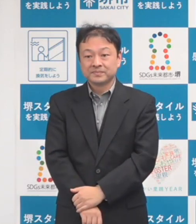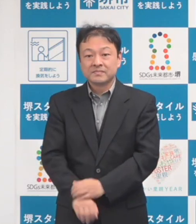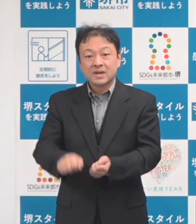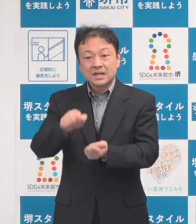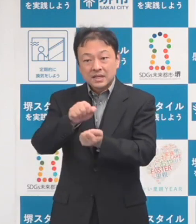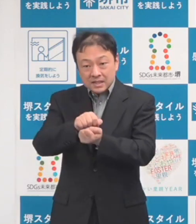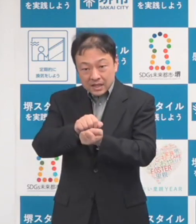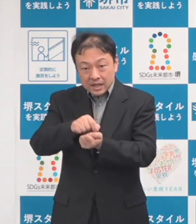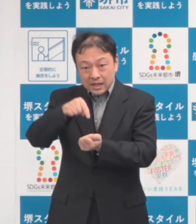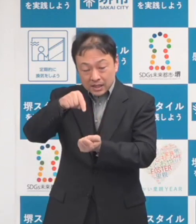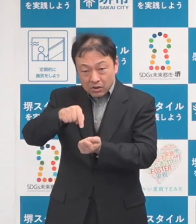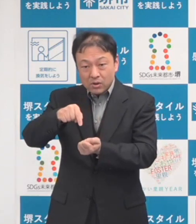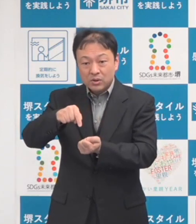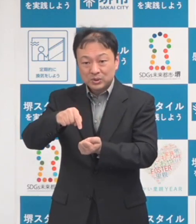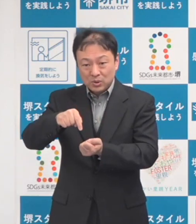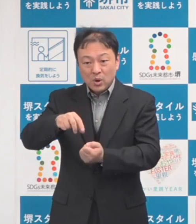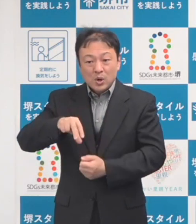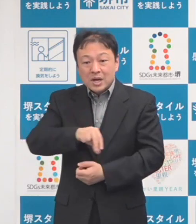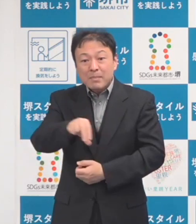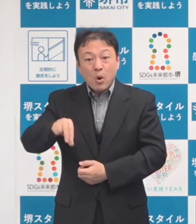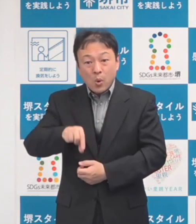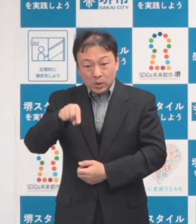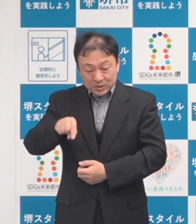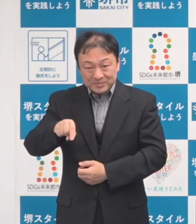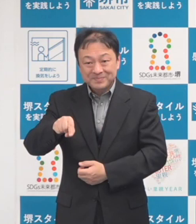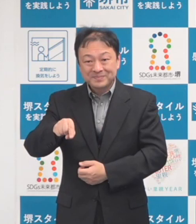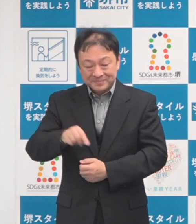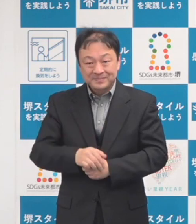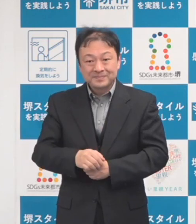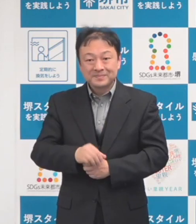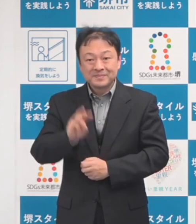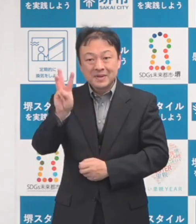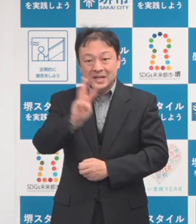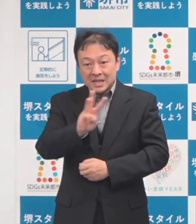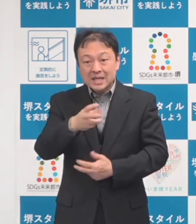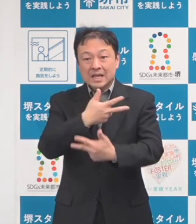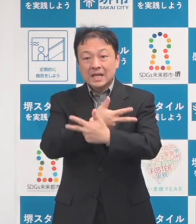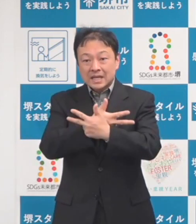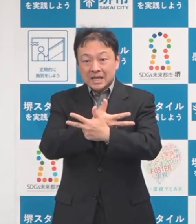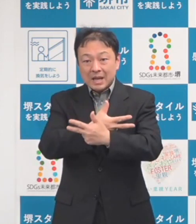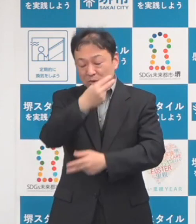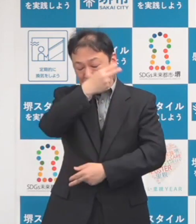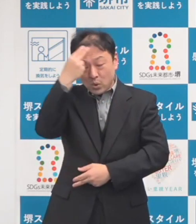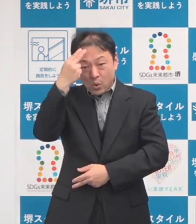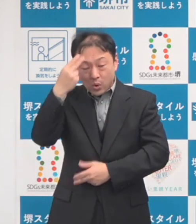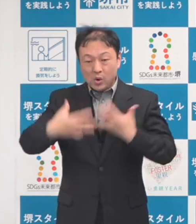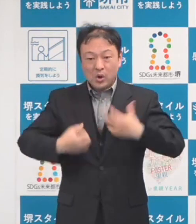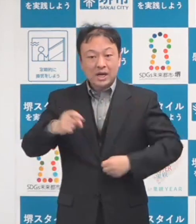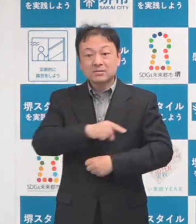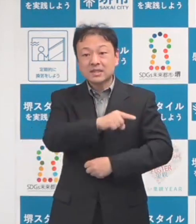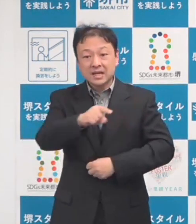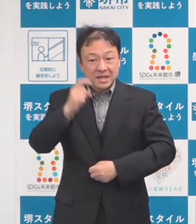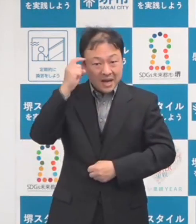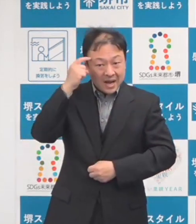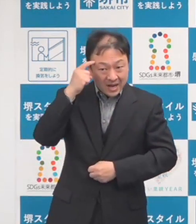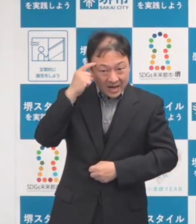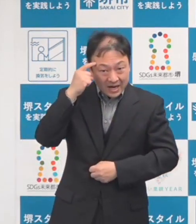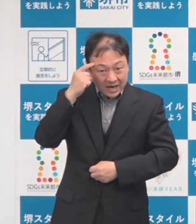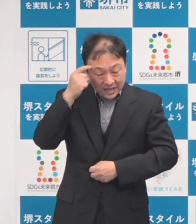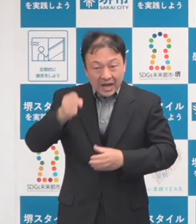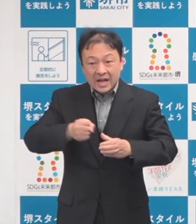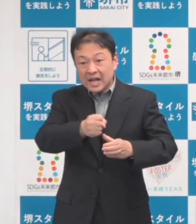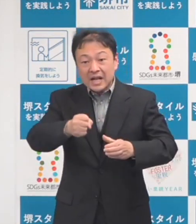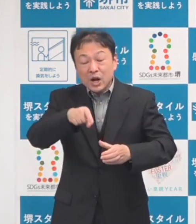のレモンを使った仙北高校の学生が考案をしたかき氷でありましたり、ペッパー